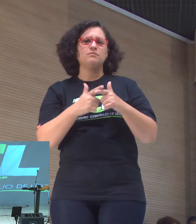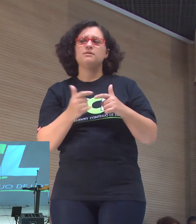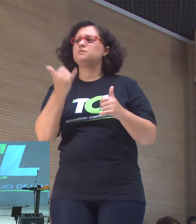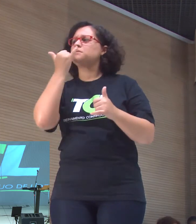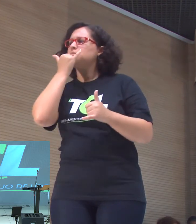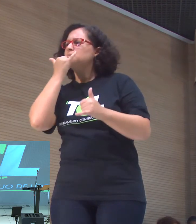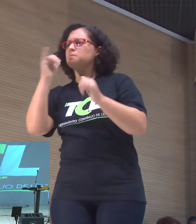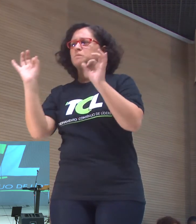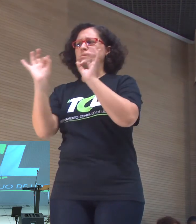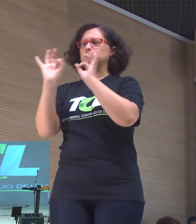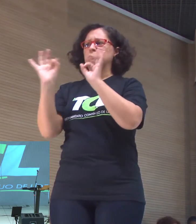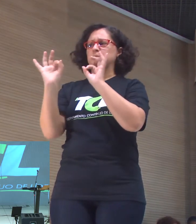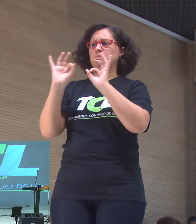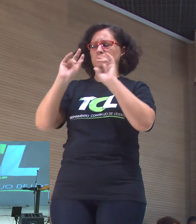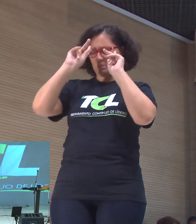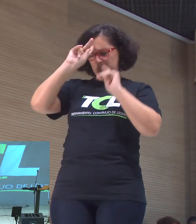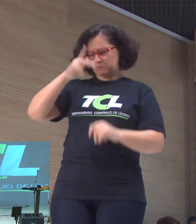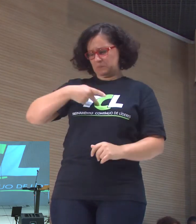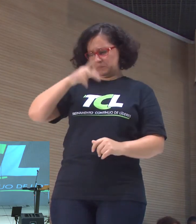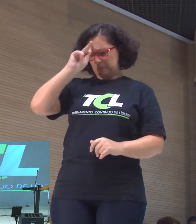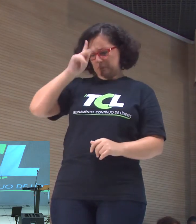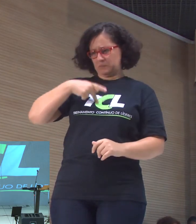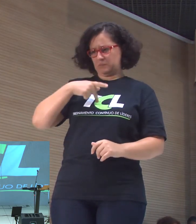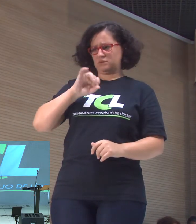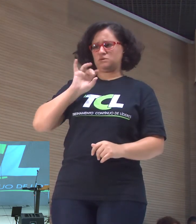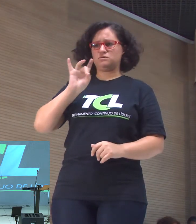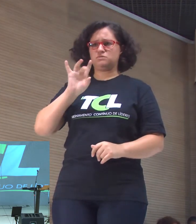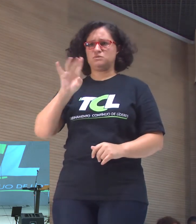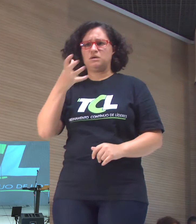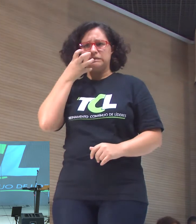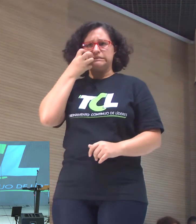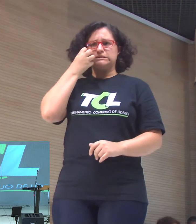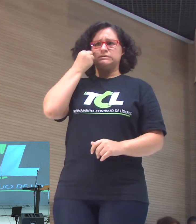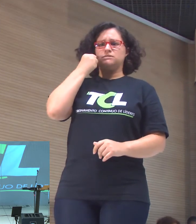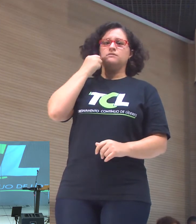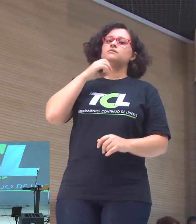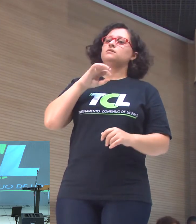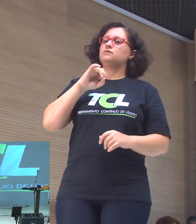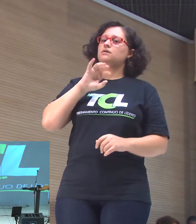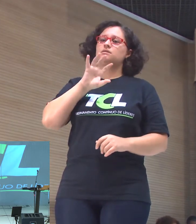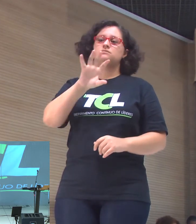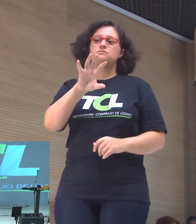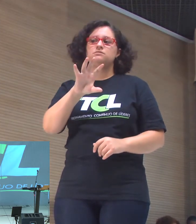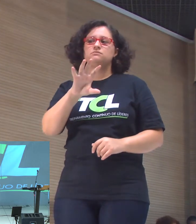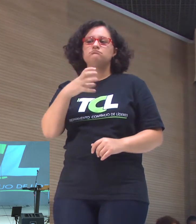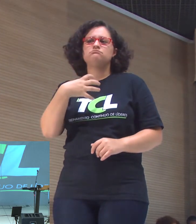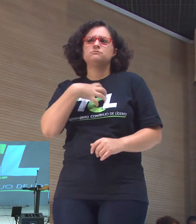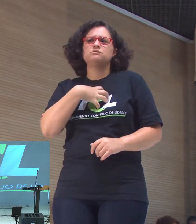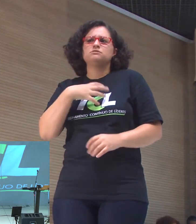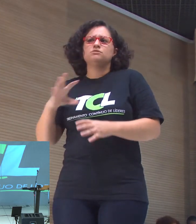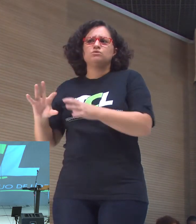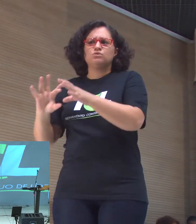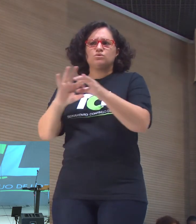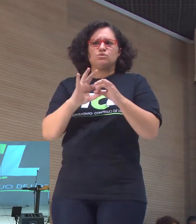de perdão, egoísmo, rancor e essas coisas, todos inimigos da unidade.